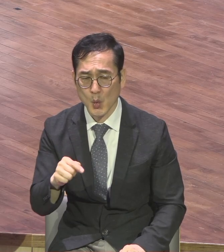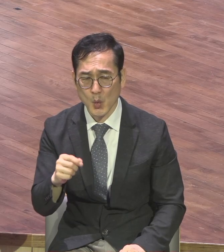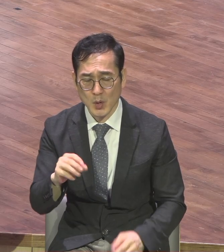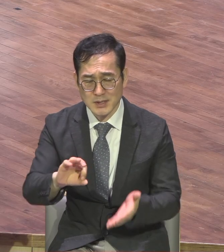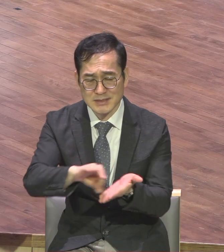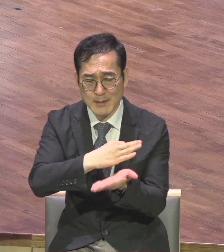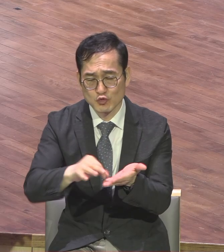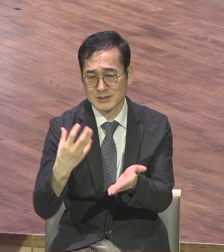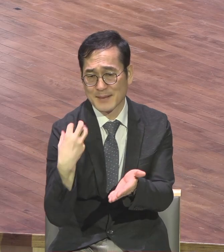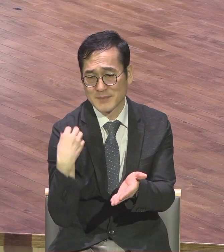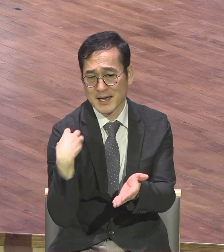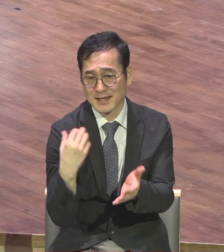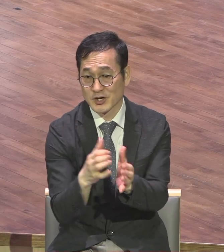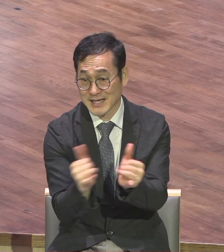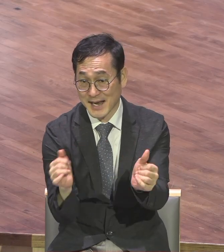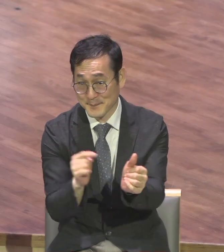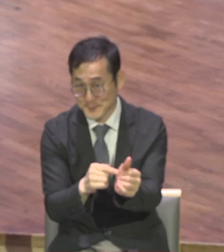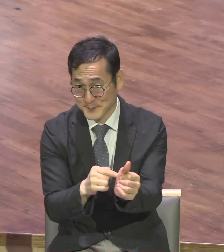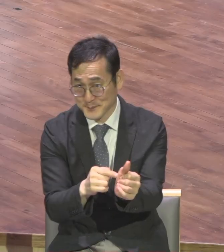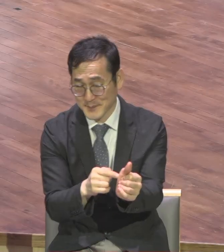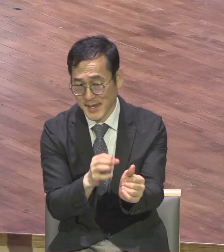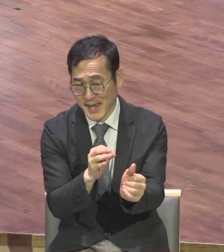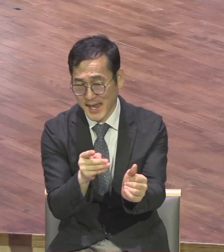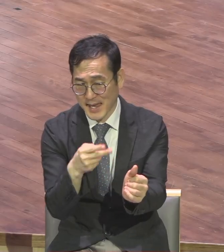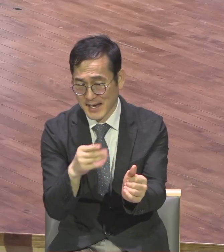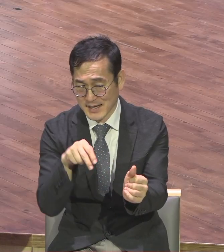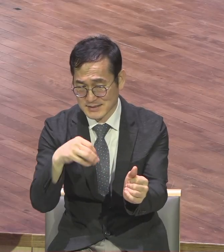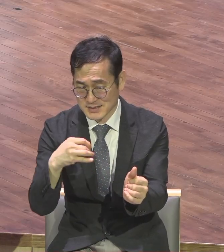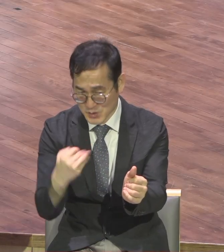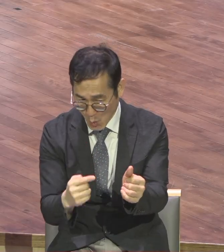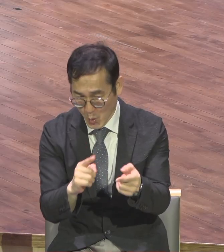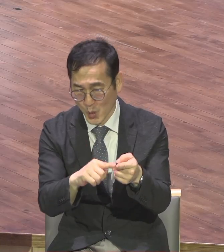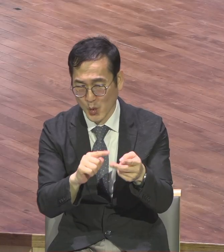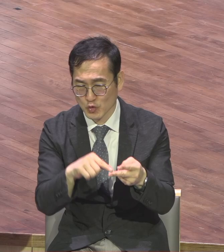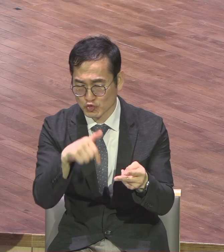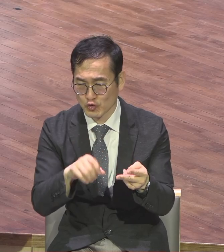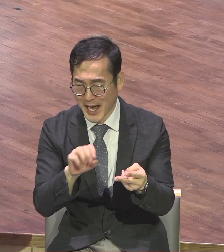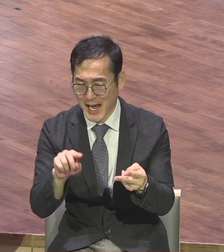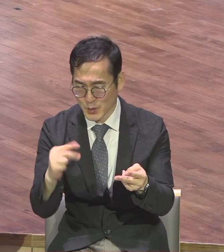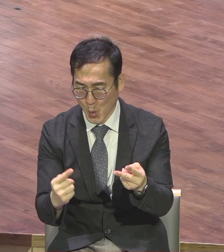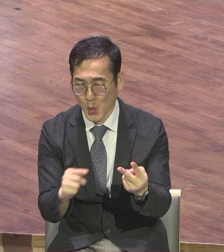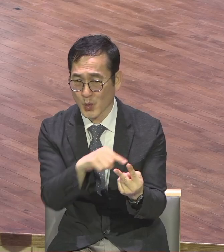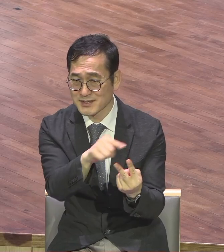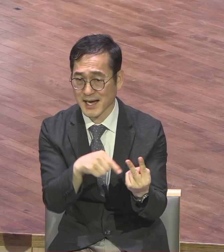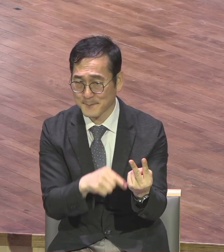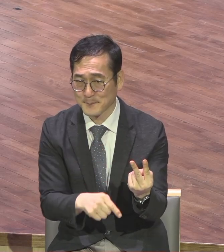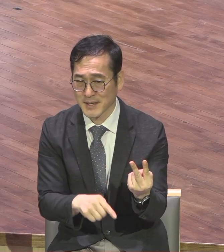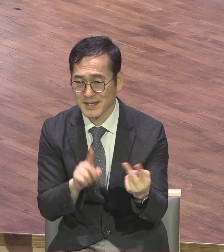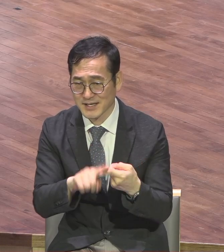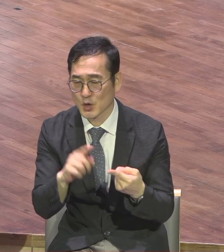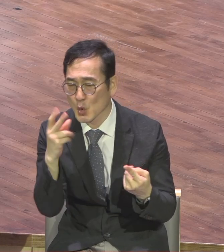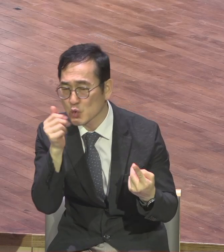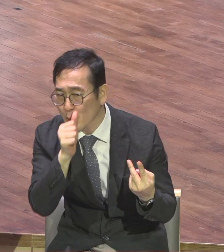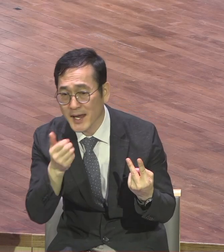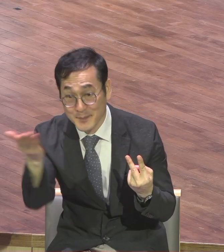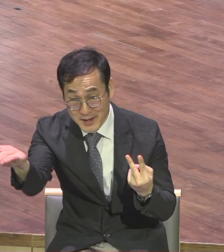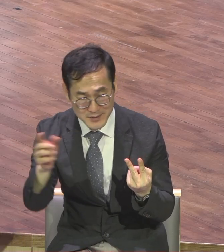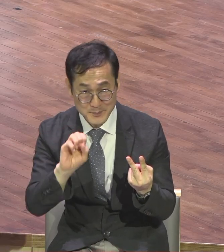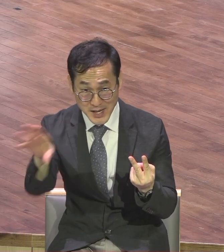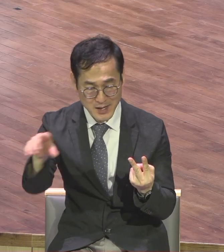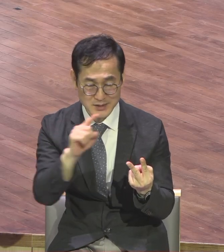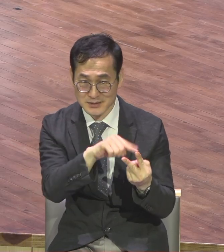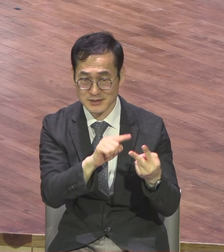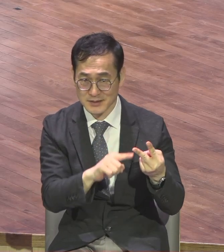재무관이었던 에라스도와 그 형제 고아도를 언급하지요. 에라스도는 고린도 지역의